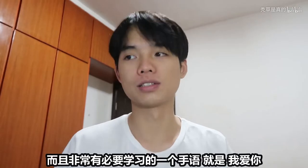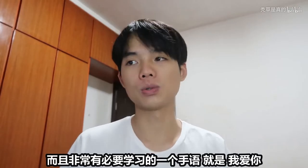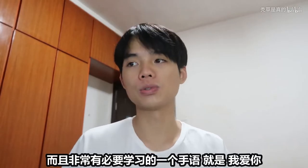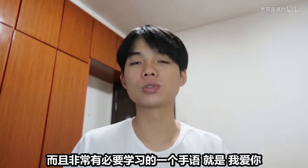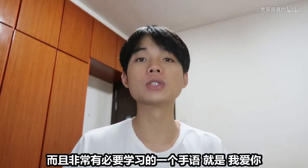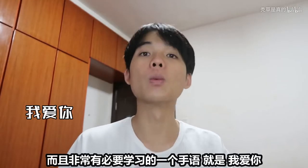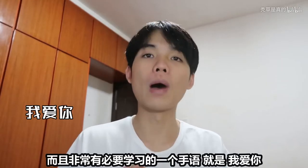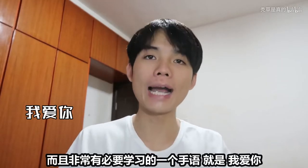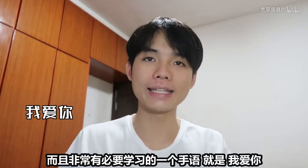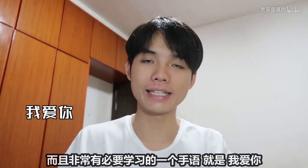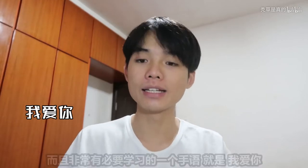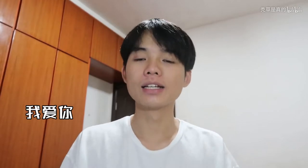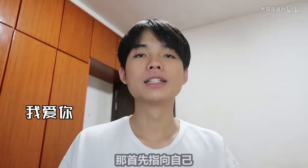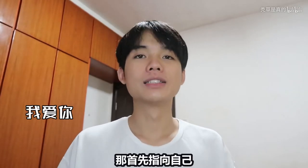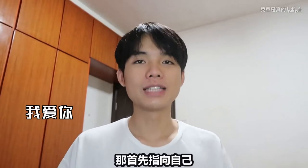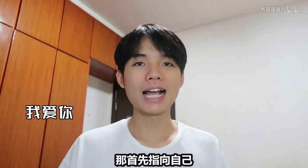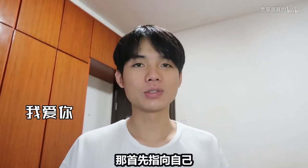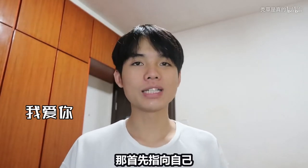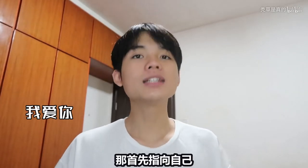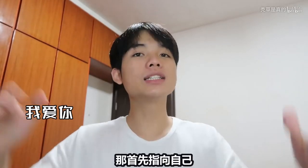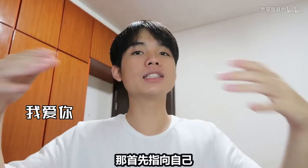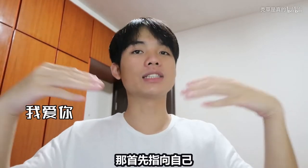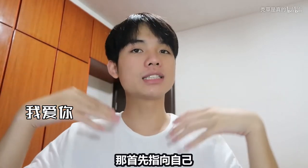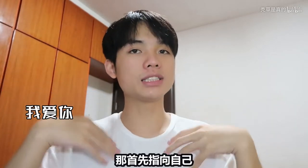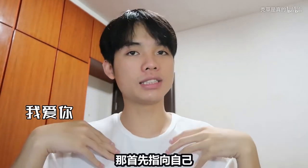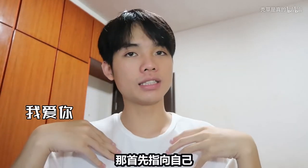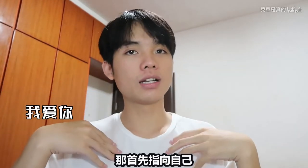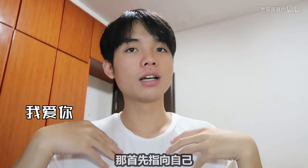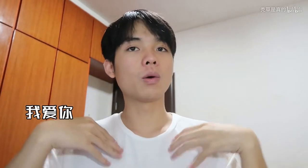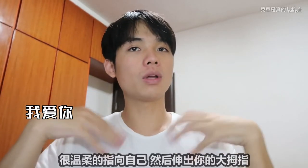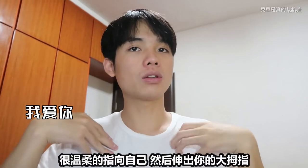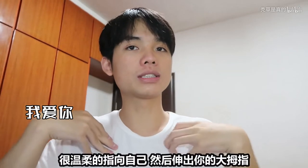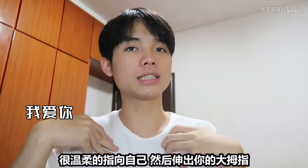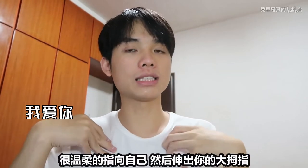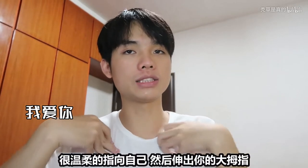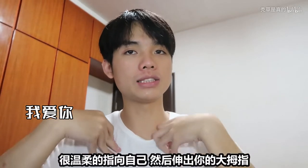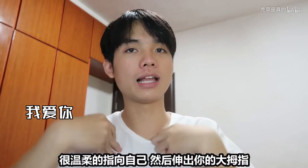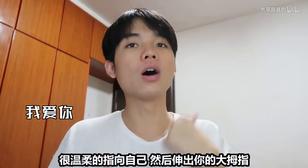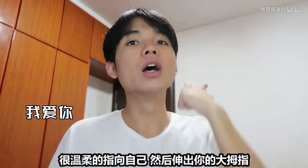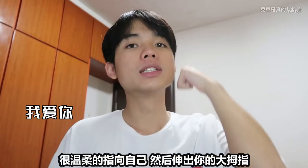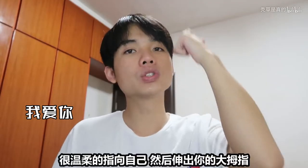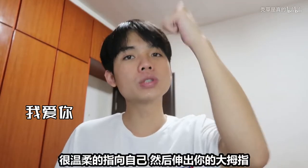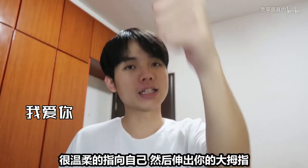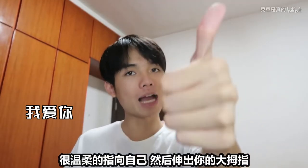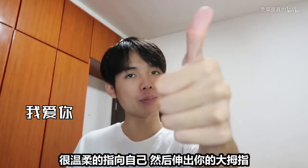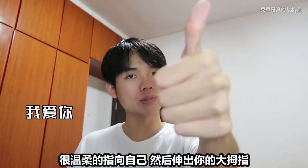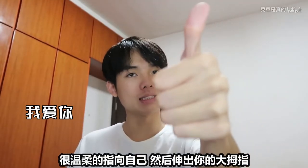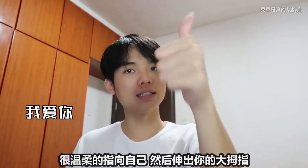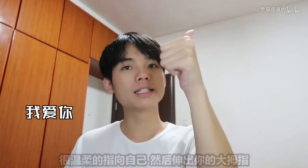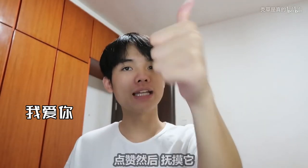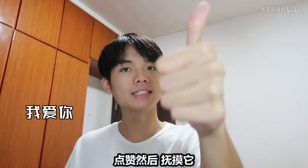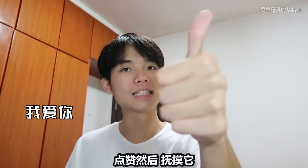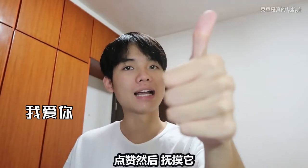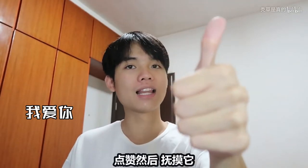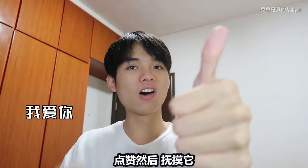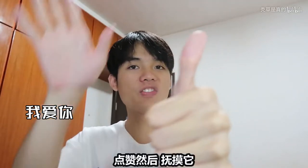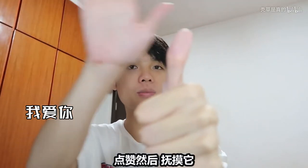手语，就是我爱你。那首先先指向自己，很温柔的指向自己，然后伸出你的大拇指点赞，然后抚摸